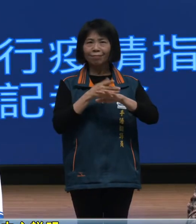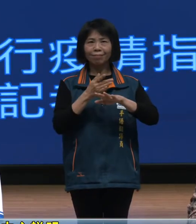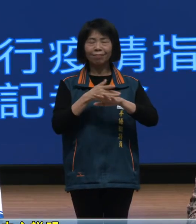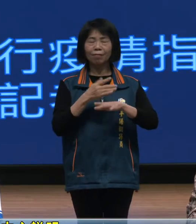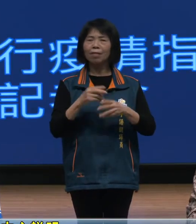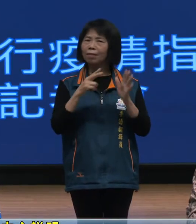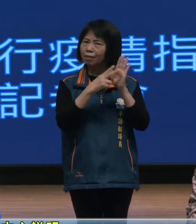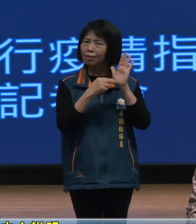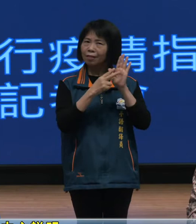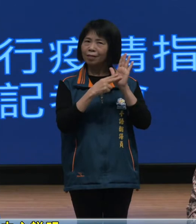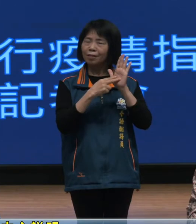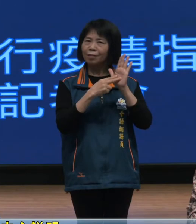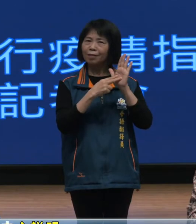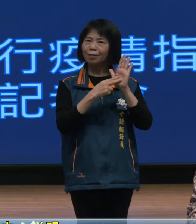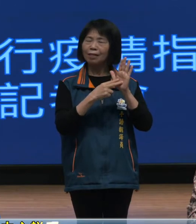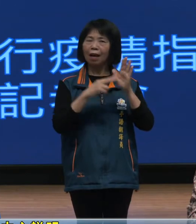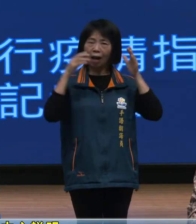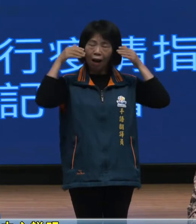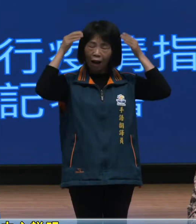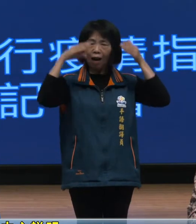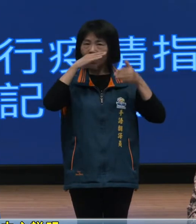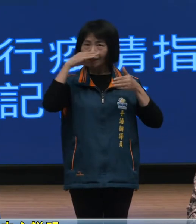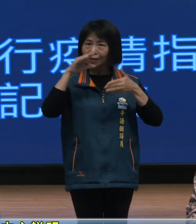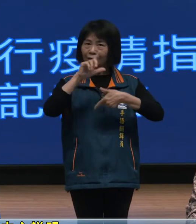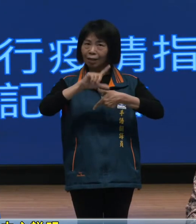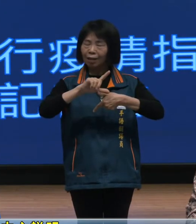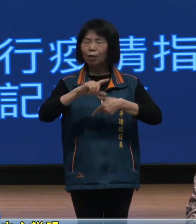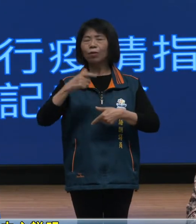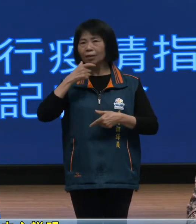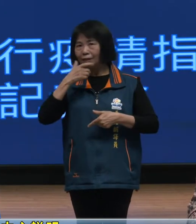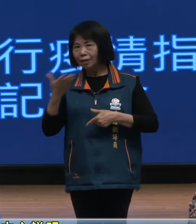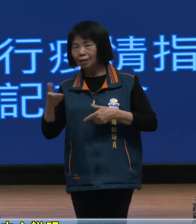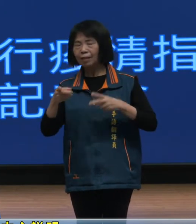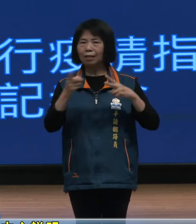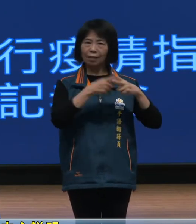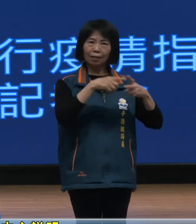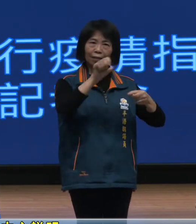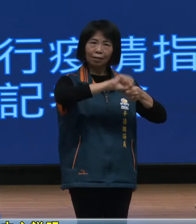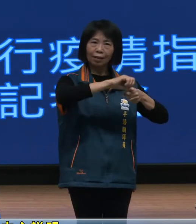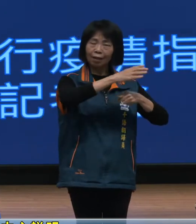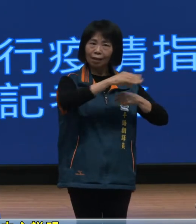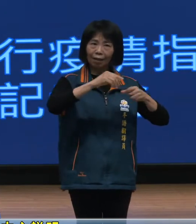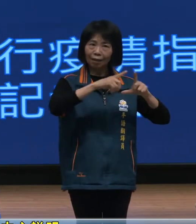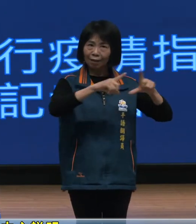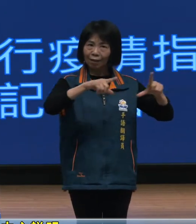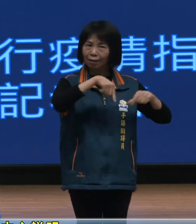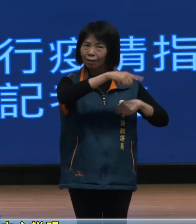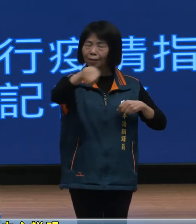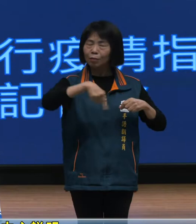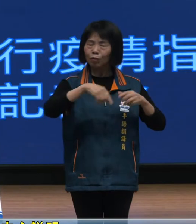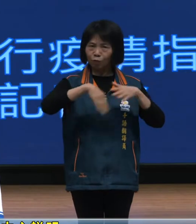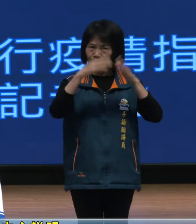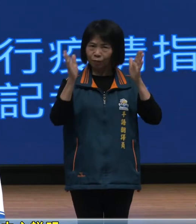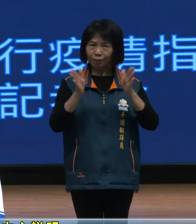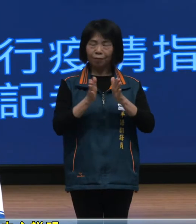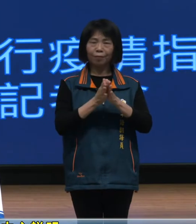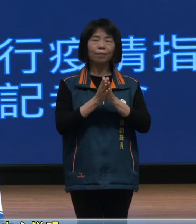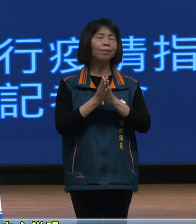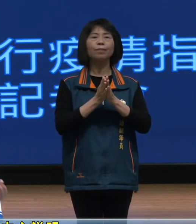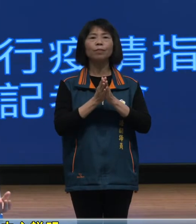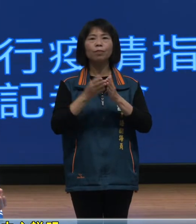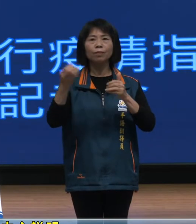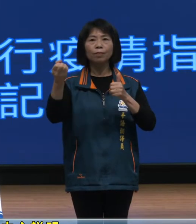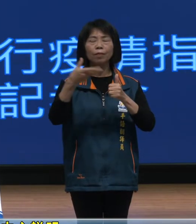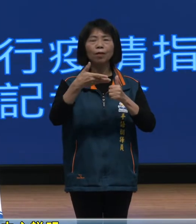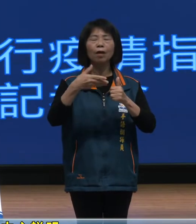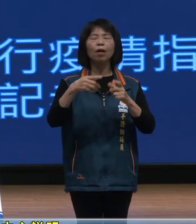比方说我们的这个奥斯卡，或者是慈济，或者是小加拿大，这个部分都是从这